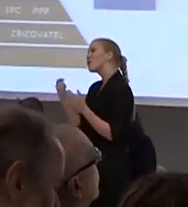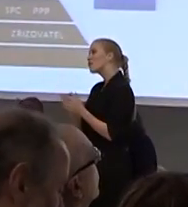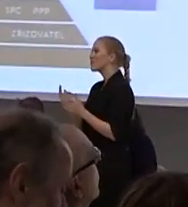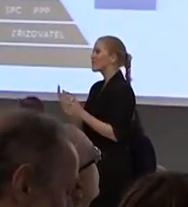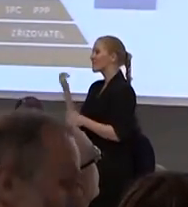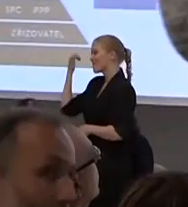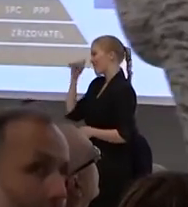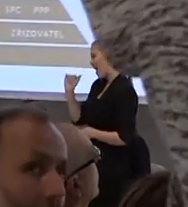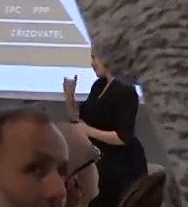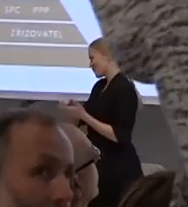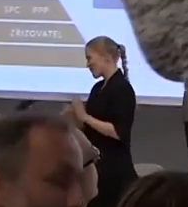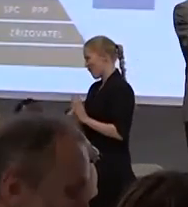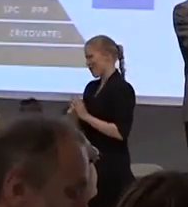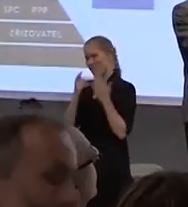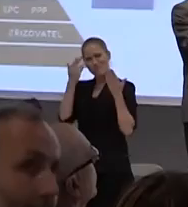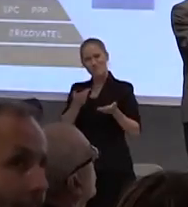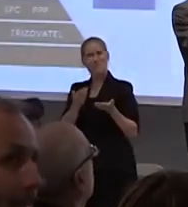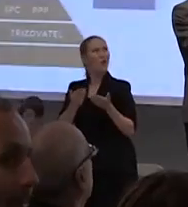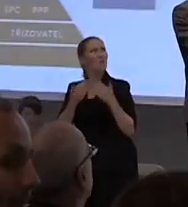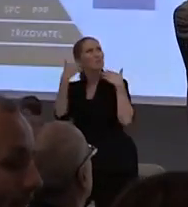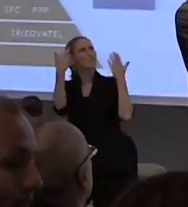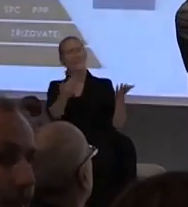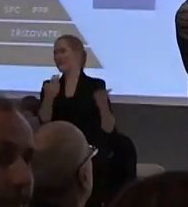formou přiblížit zhruba